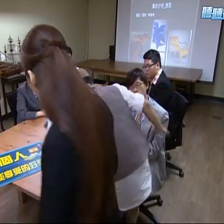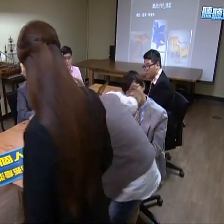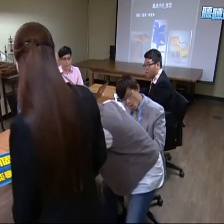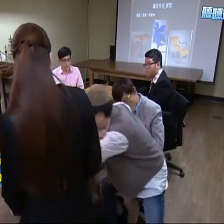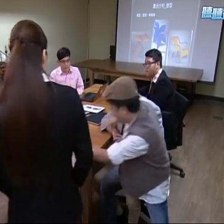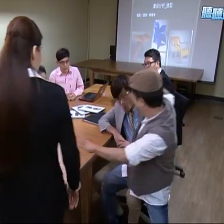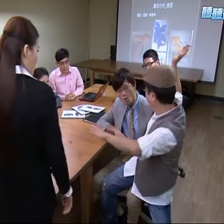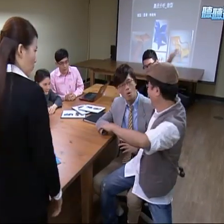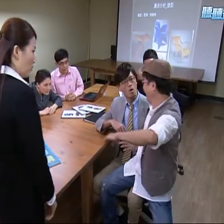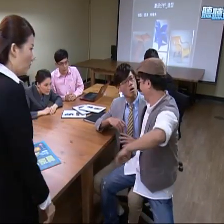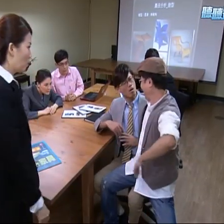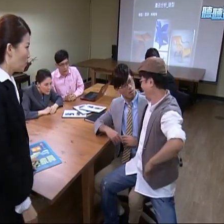啊！